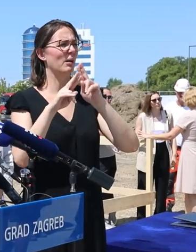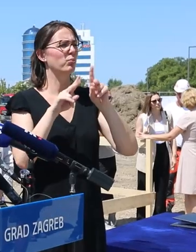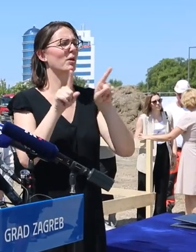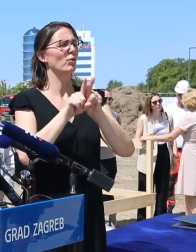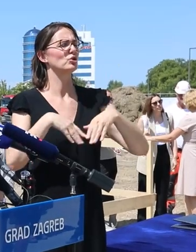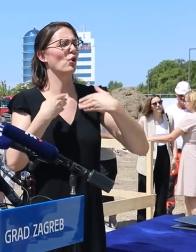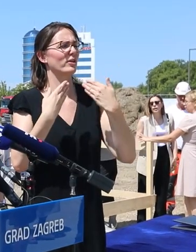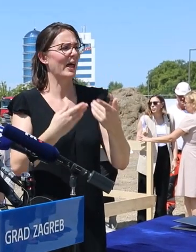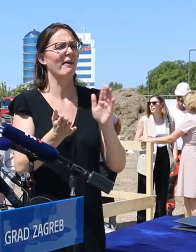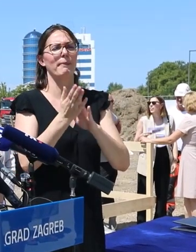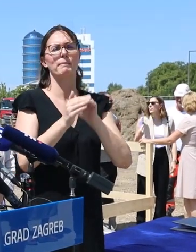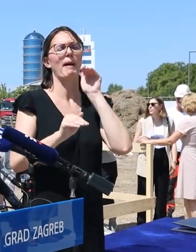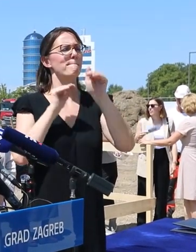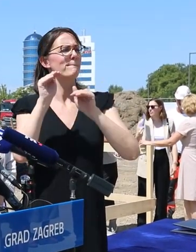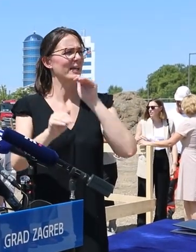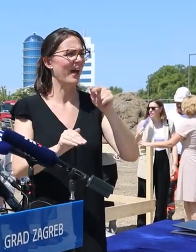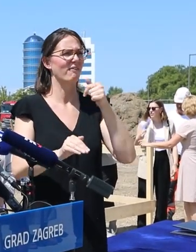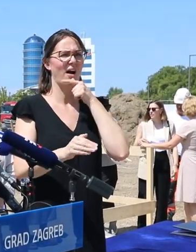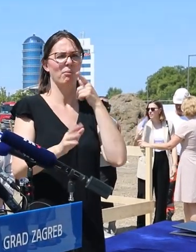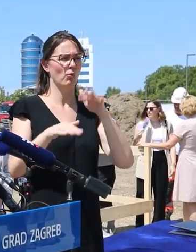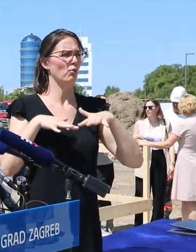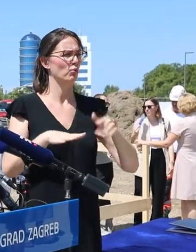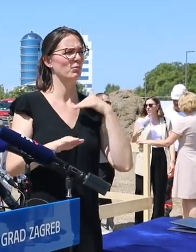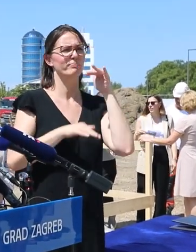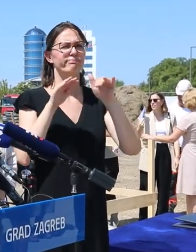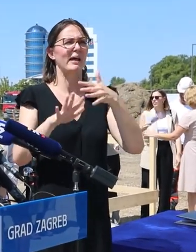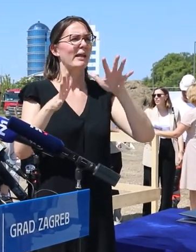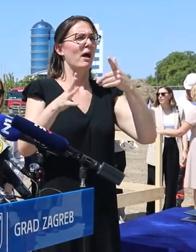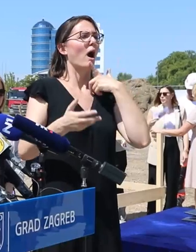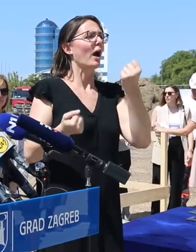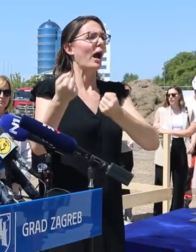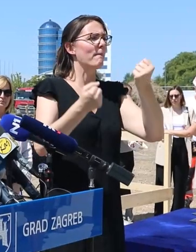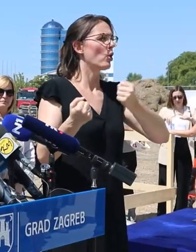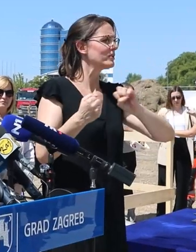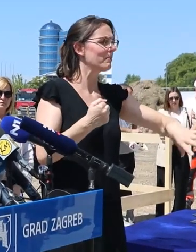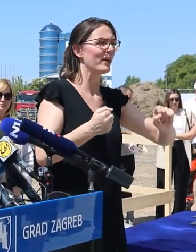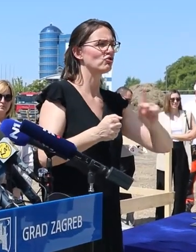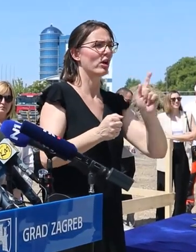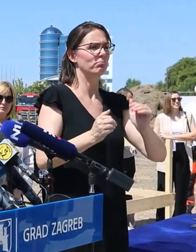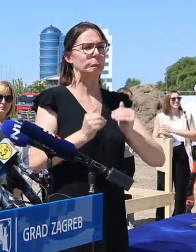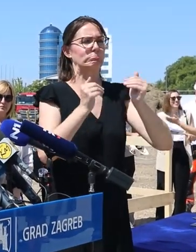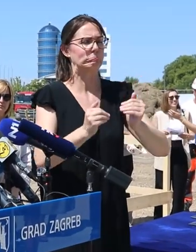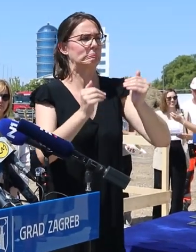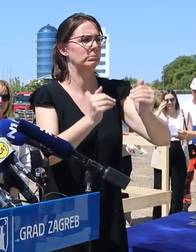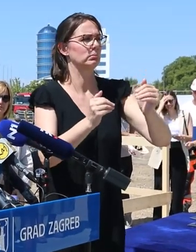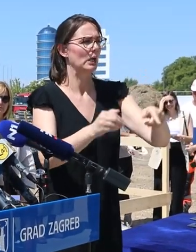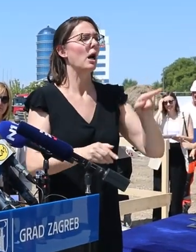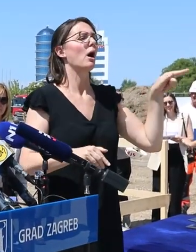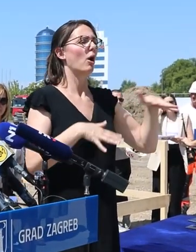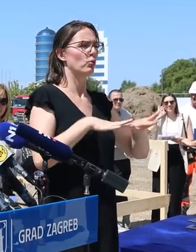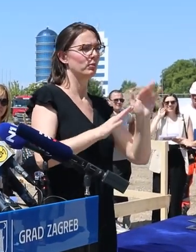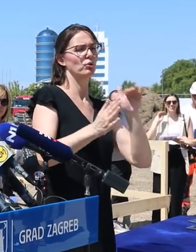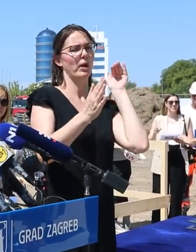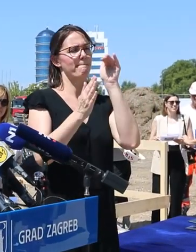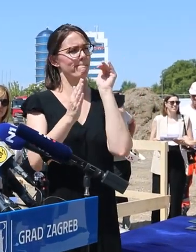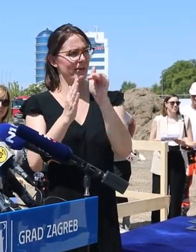bilo kakvu prijavu za neodvožen otpad. Znači, ako postoji bilo kakav preskok, bit će prijava putem mobilne aplikacije, to ćemo